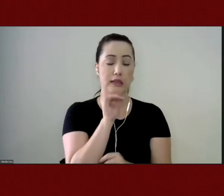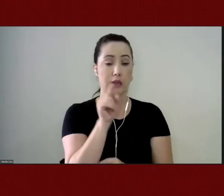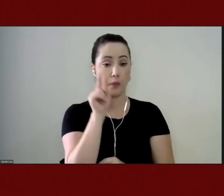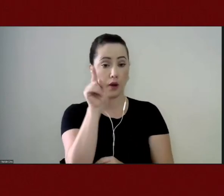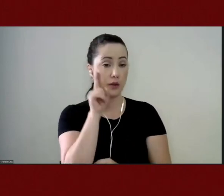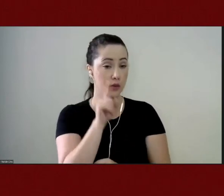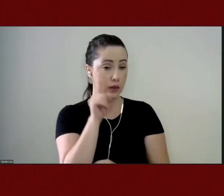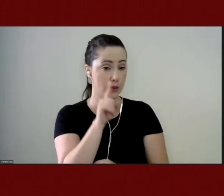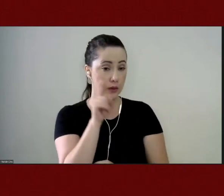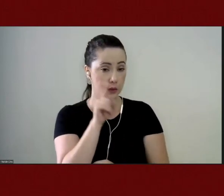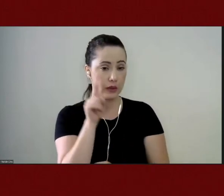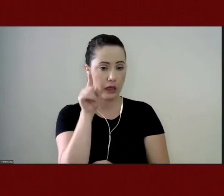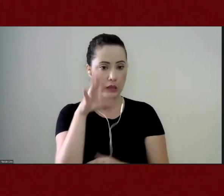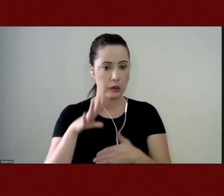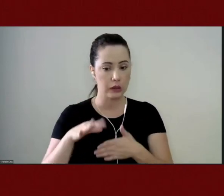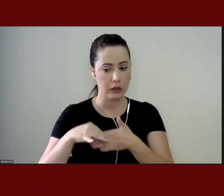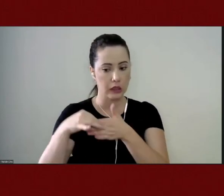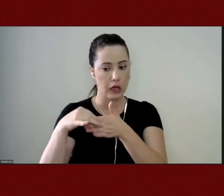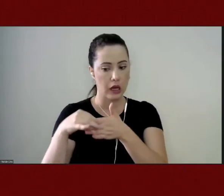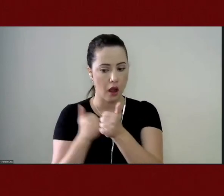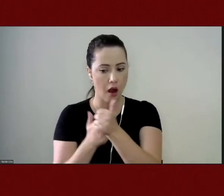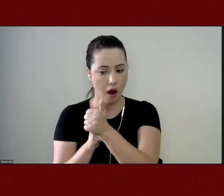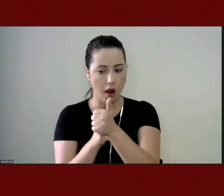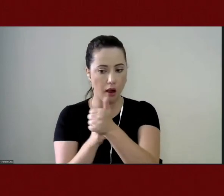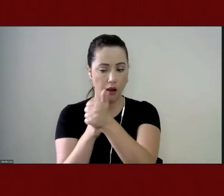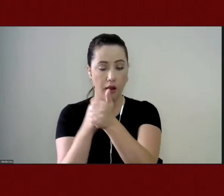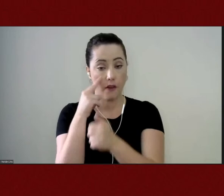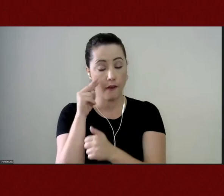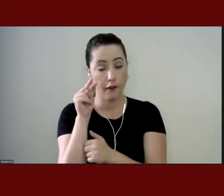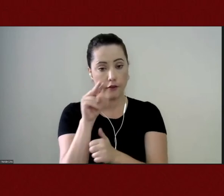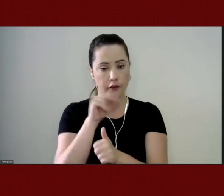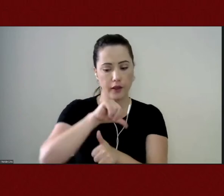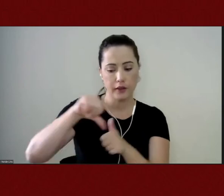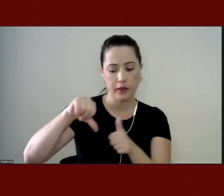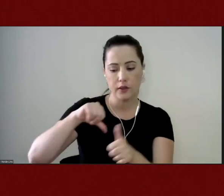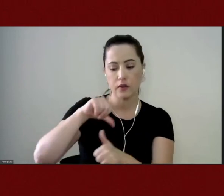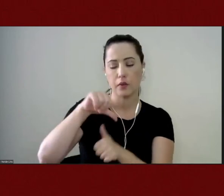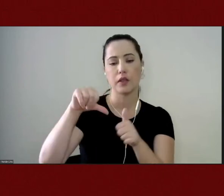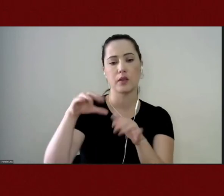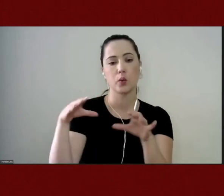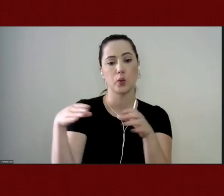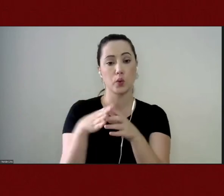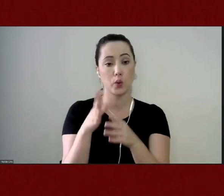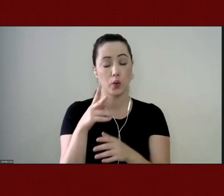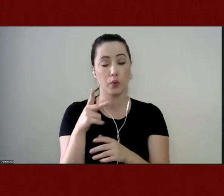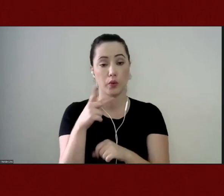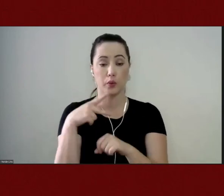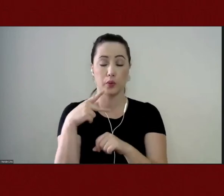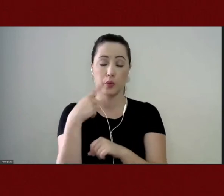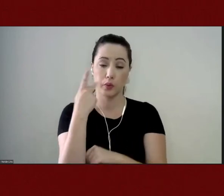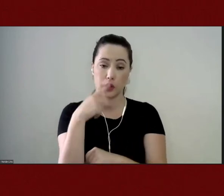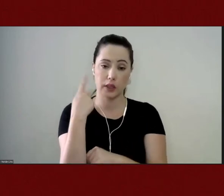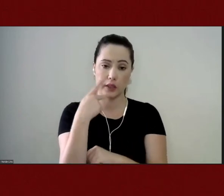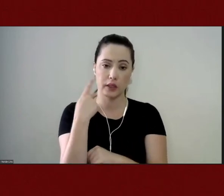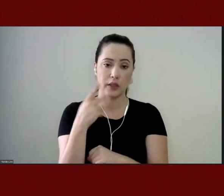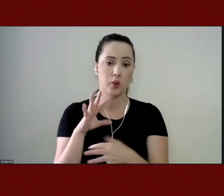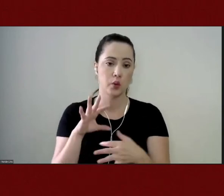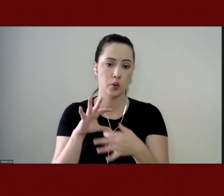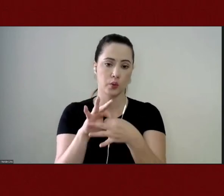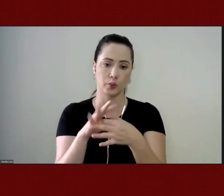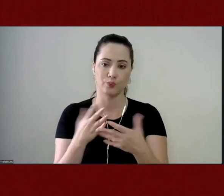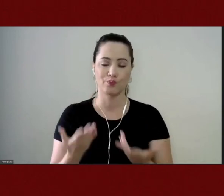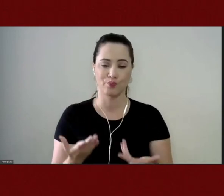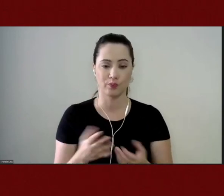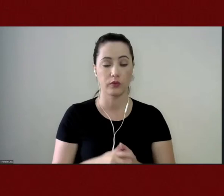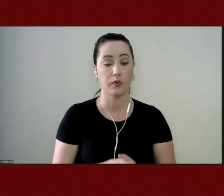liderança de Earl Browder, conhecem a transformação do partido em associação política. Os comunistas